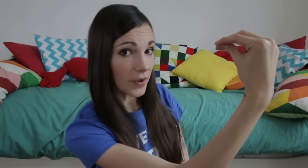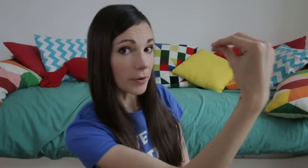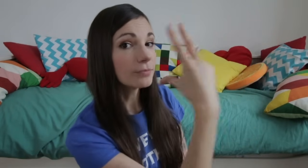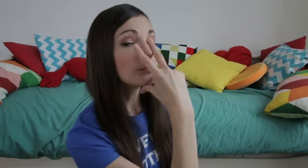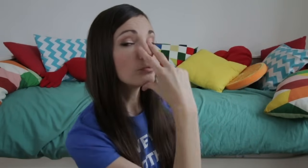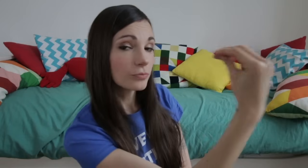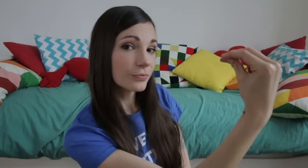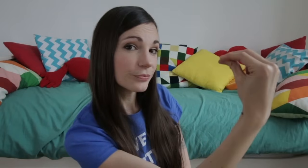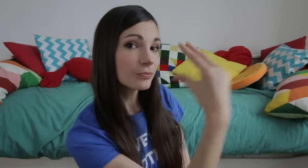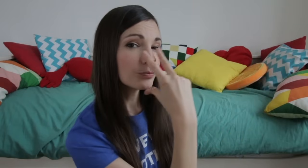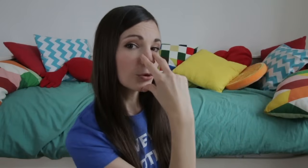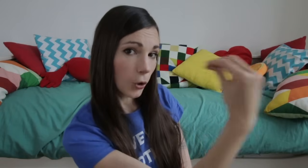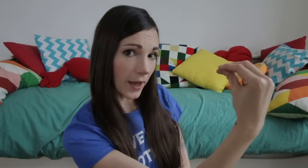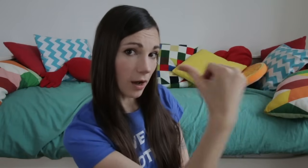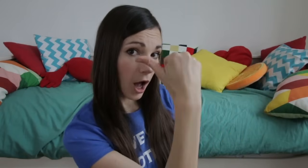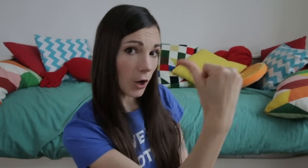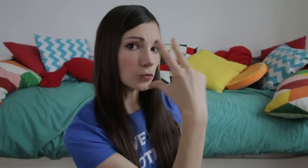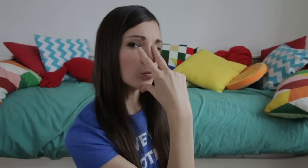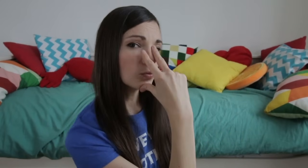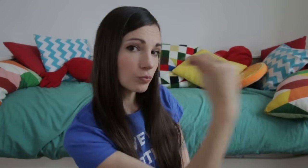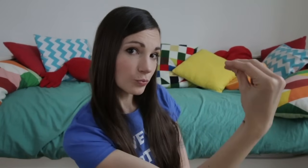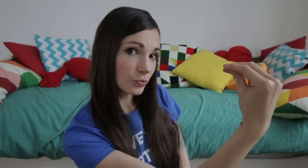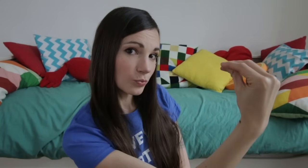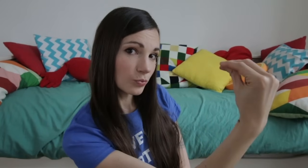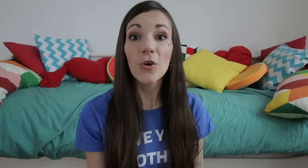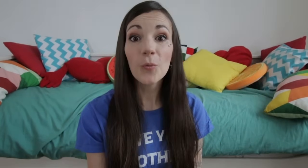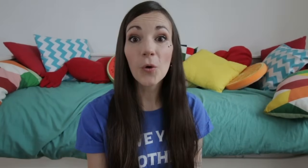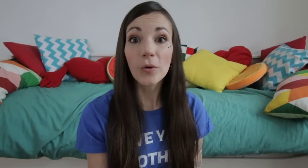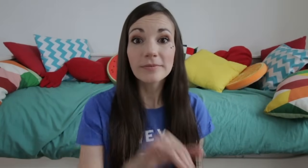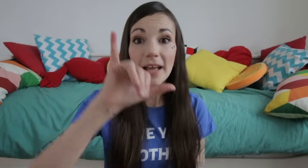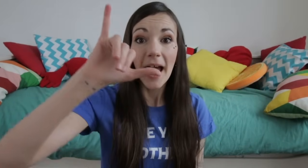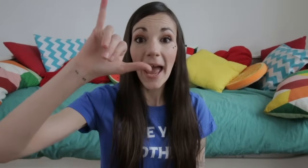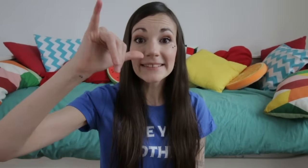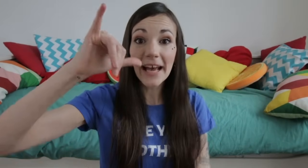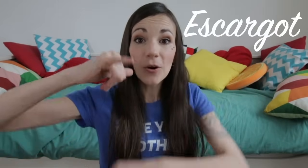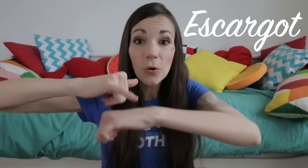fermant. Renard. Un coup. Le mot escargot.